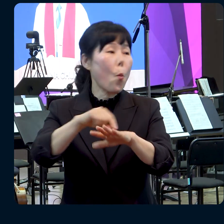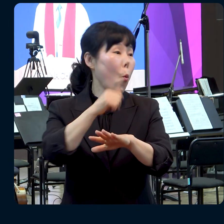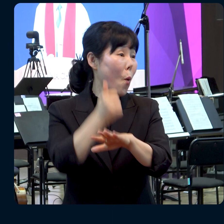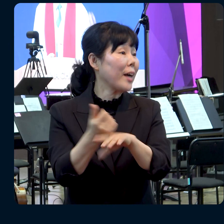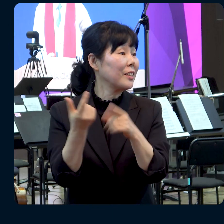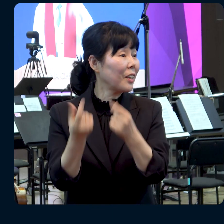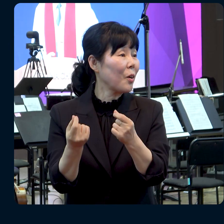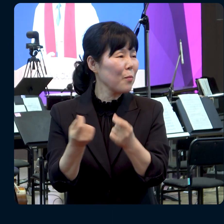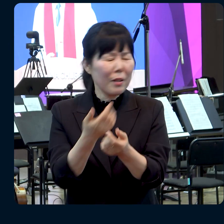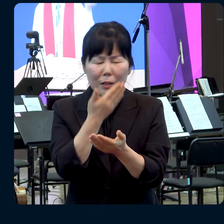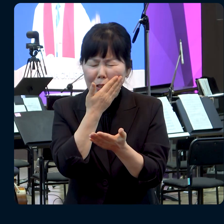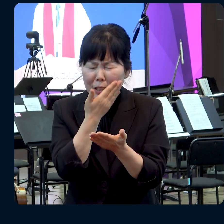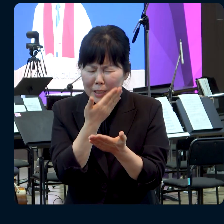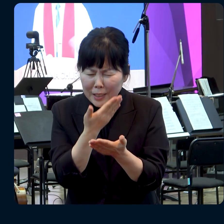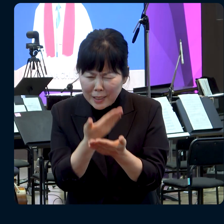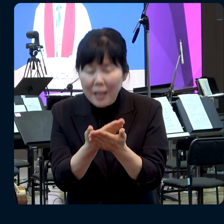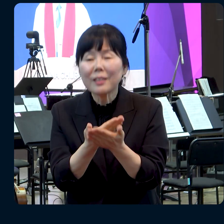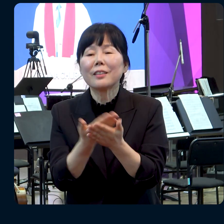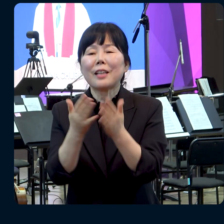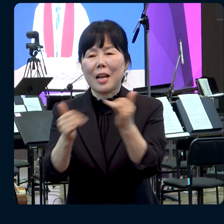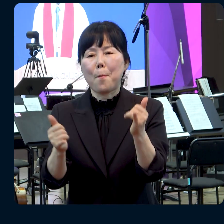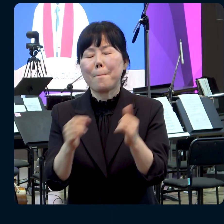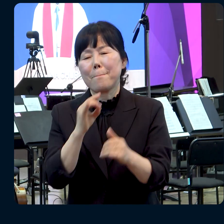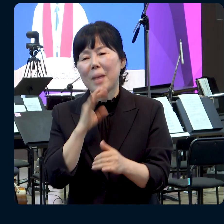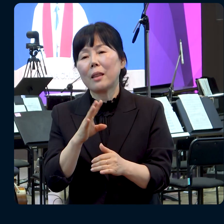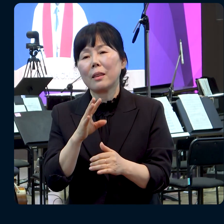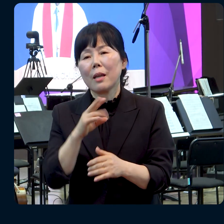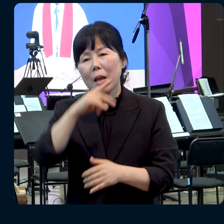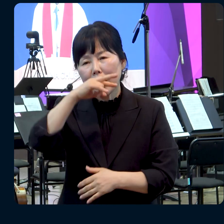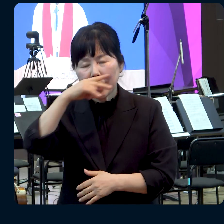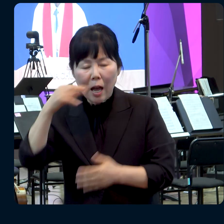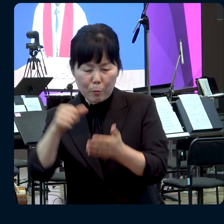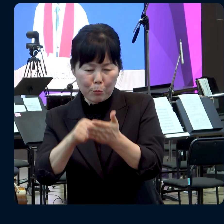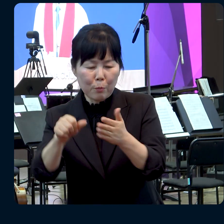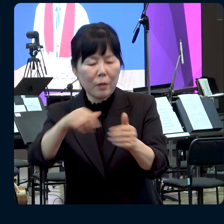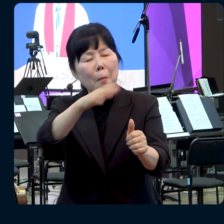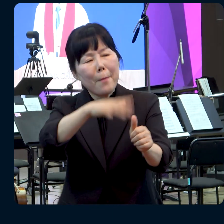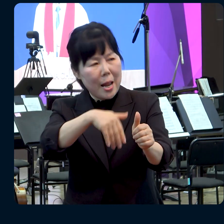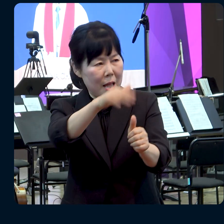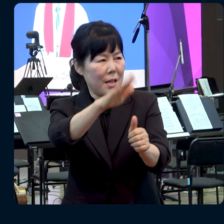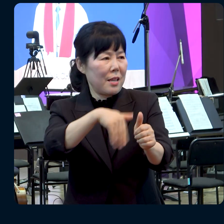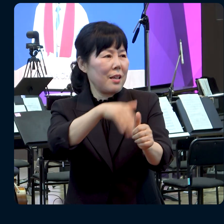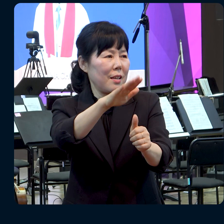귀한 사람, 너무 소중한 사람일 경우에는요, 그 시신에 향품을 바릅니다.